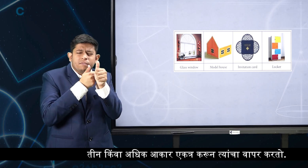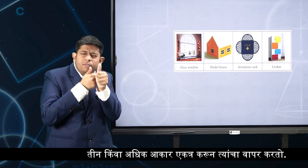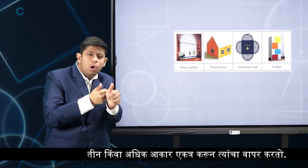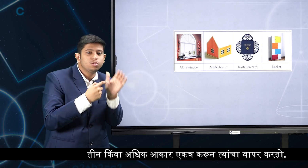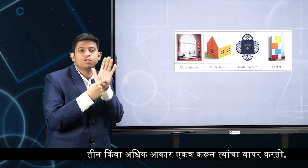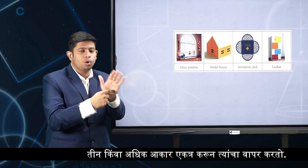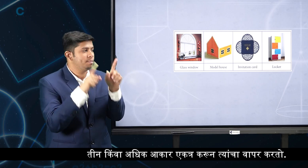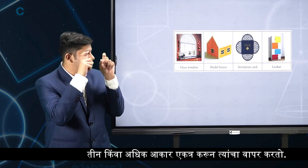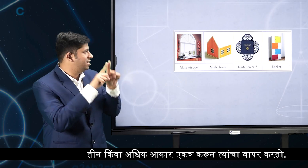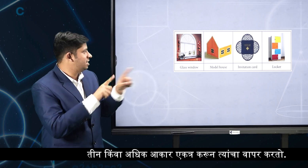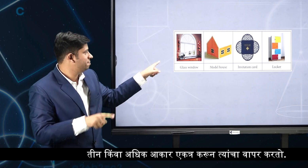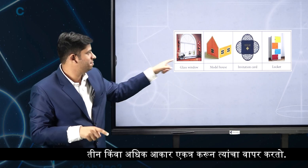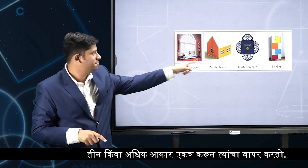आकार एकत्र करून त्याचा वापर करतो.